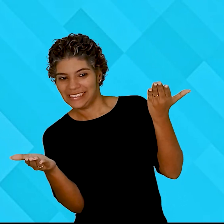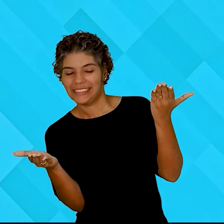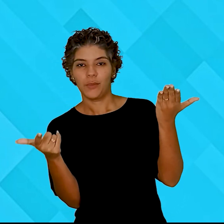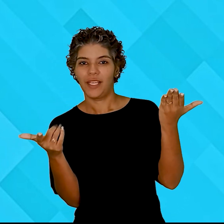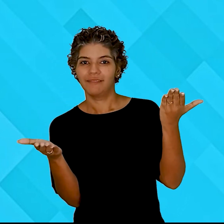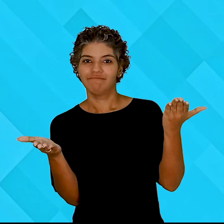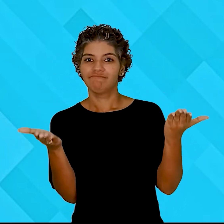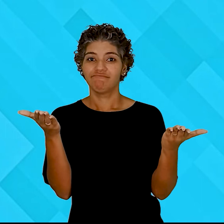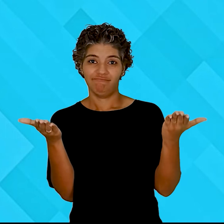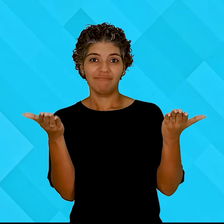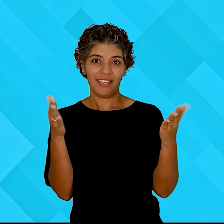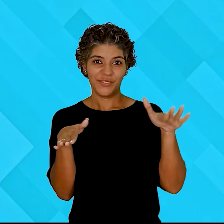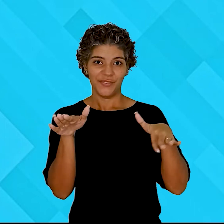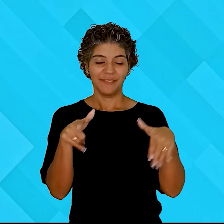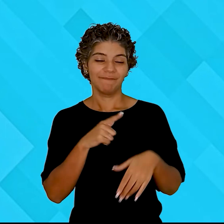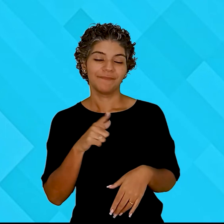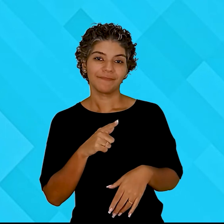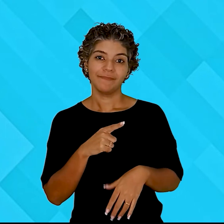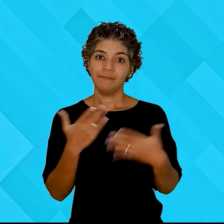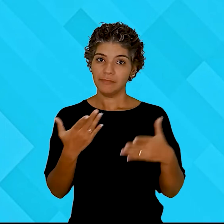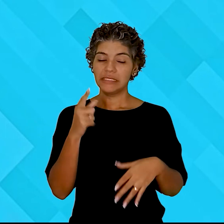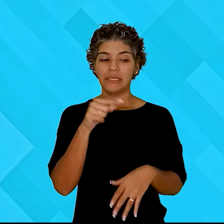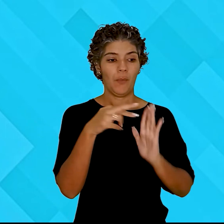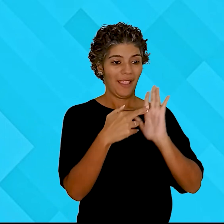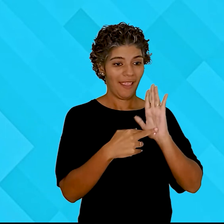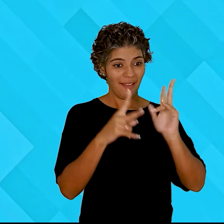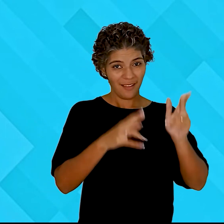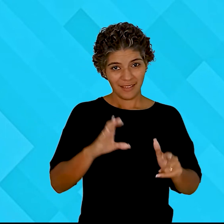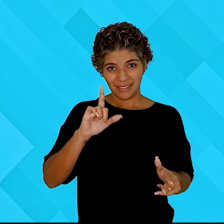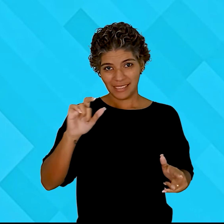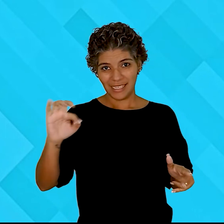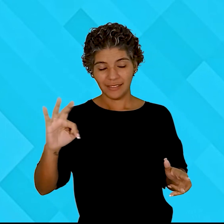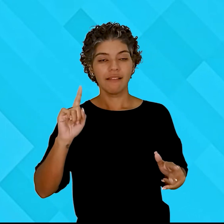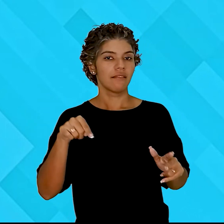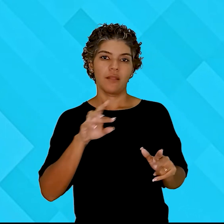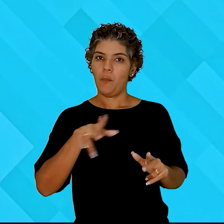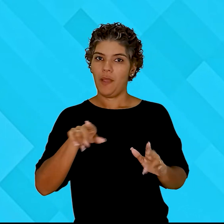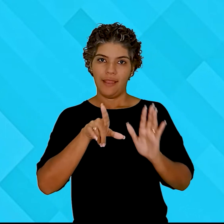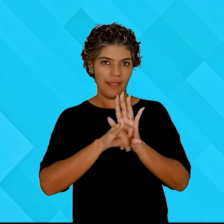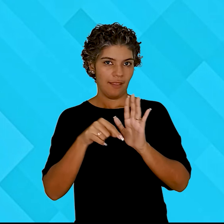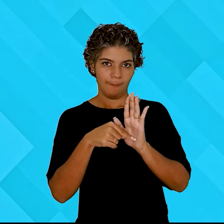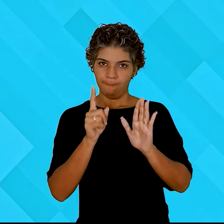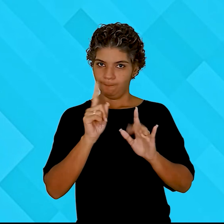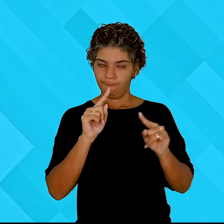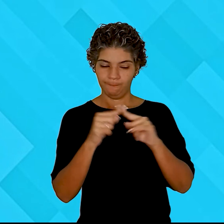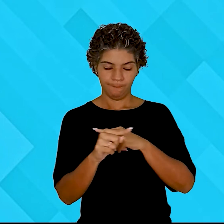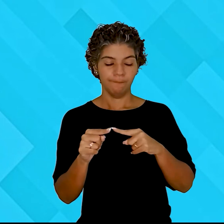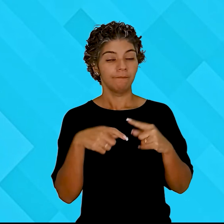é ilegal, isso é recorrente. É sempre bom ficar atento, mas também é uma dificuldade do setor de lutar contra